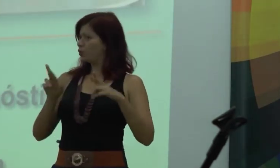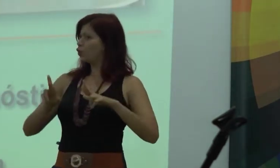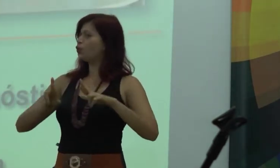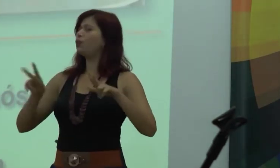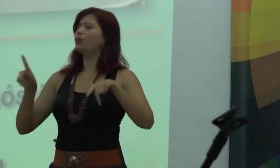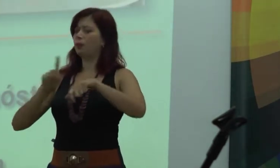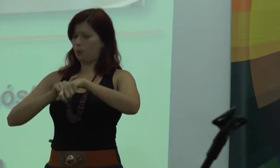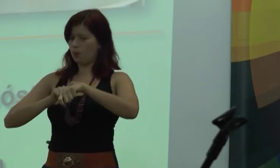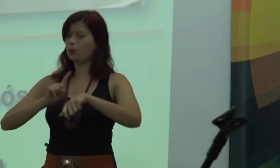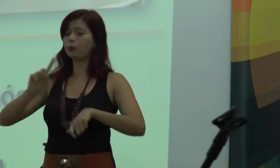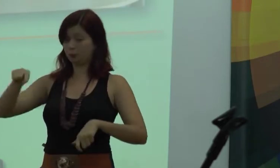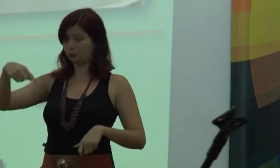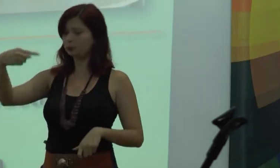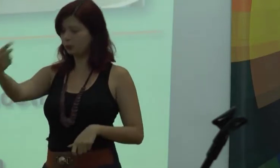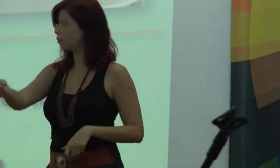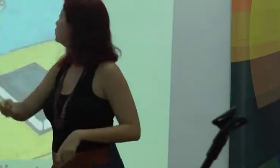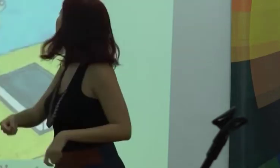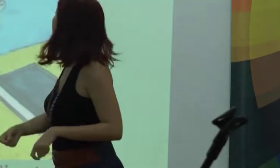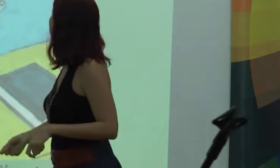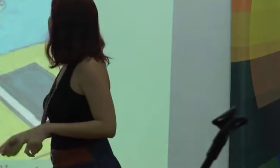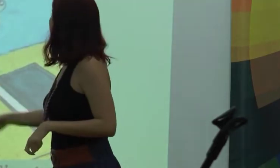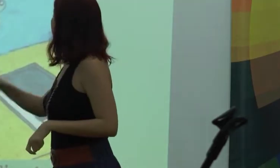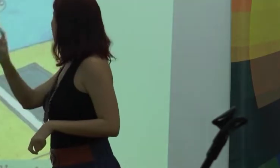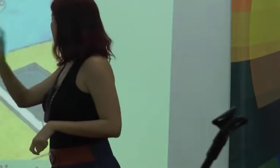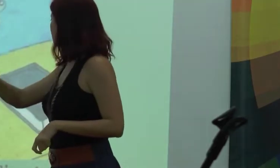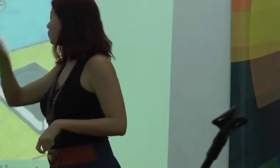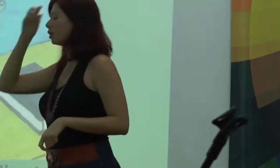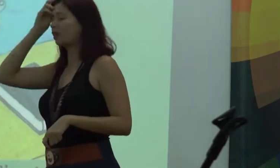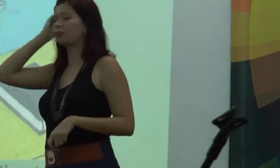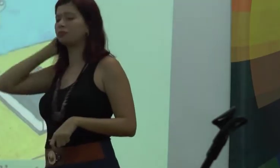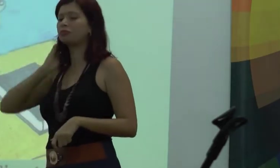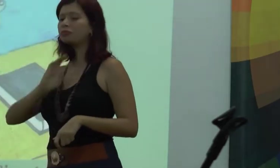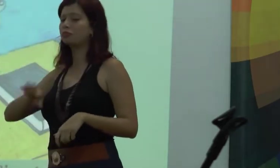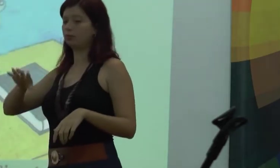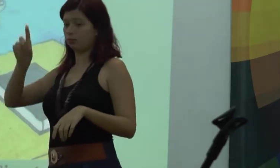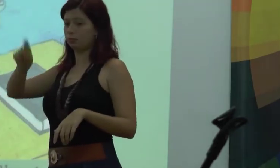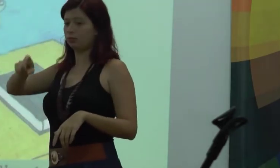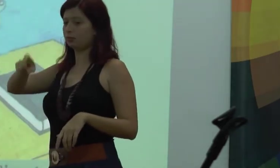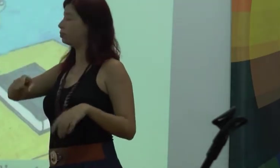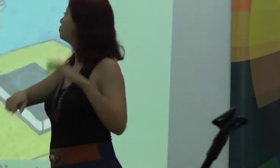é isso? Ele ficou muito surpreso.